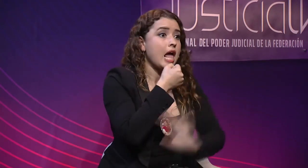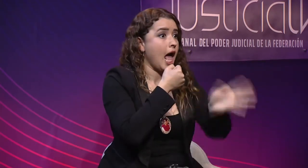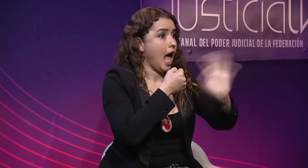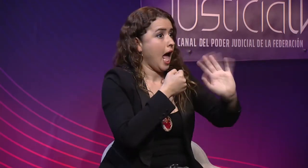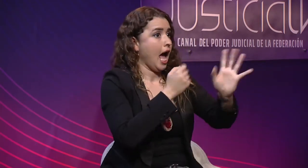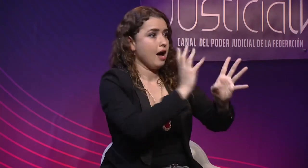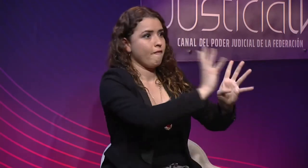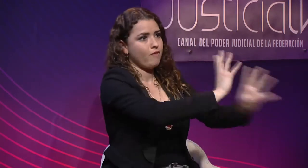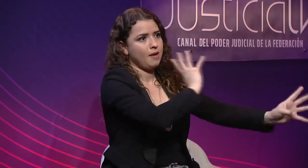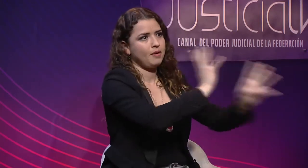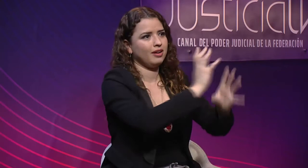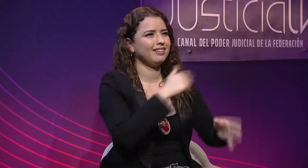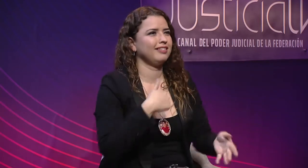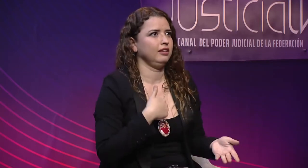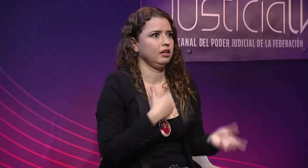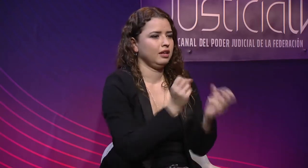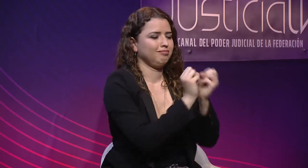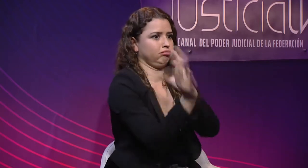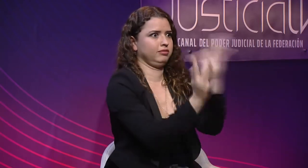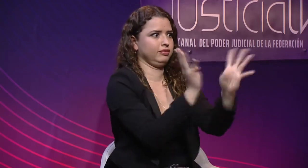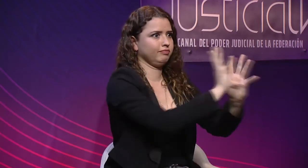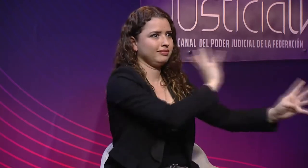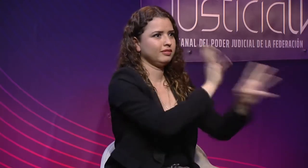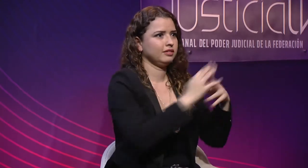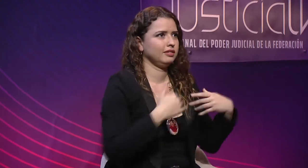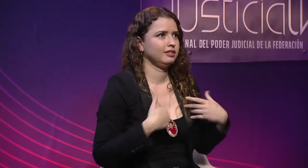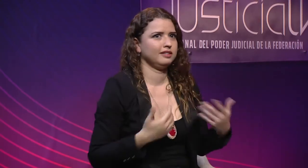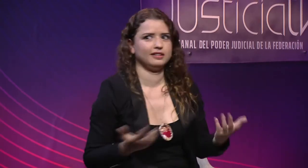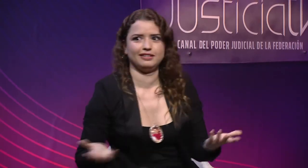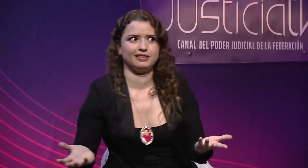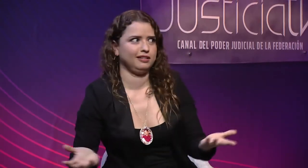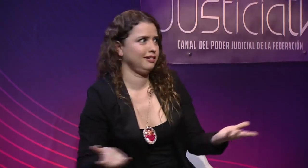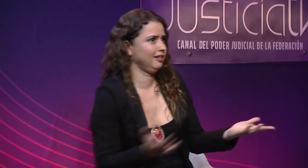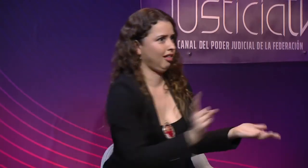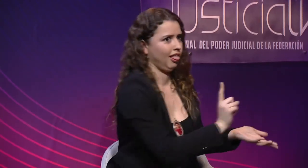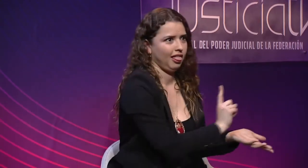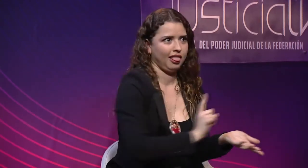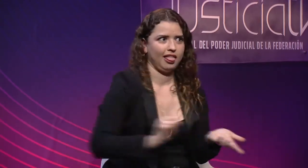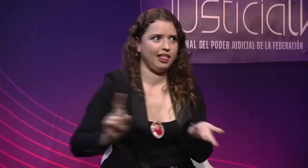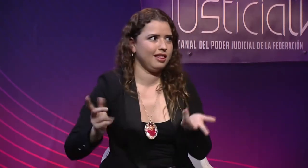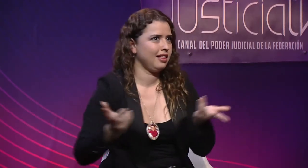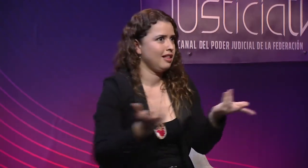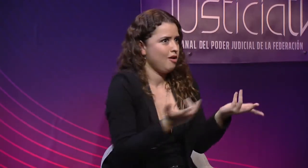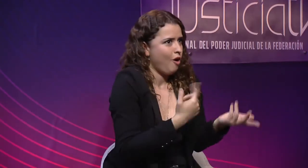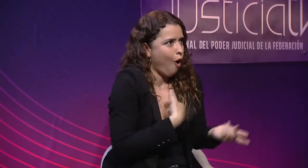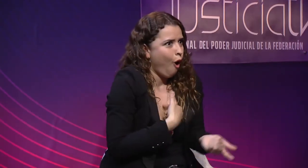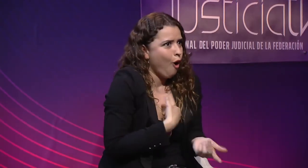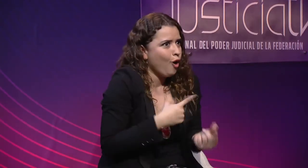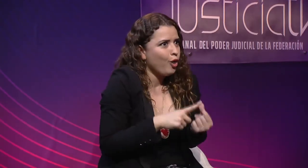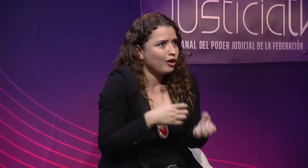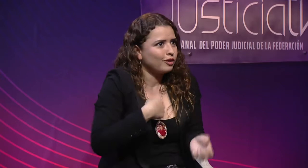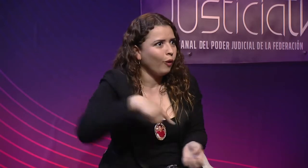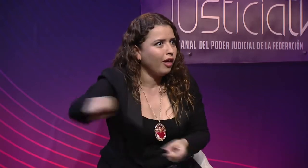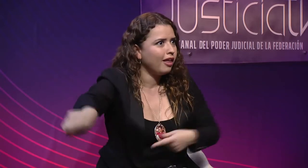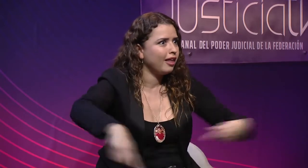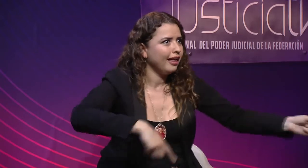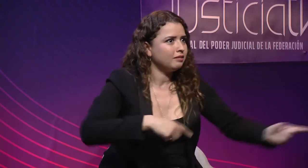llegó empezó a hablar. De entrada, fórmense, ¿no? Dando la instrucción en voz y yo danzando por todos lados porque no entendía esa instrucción,